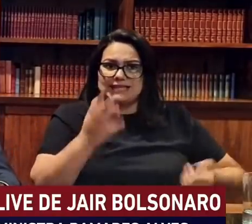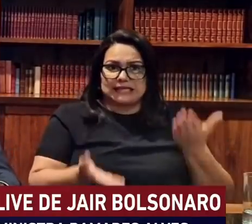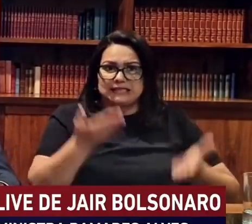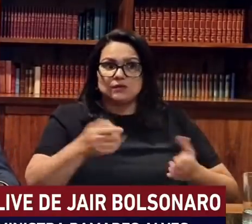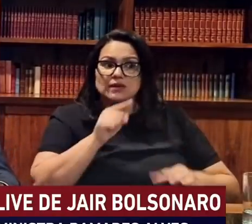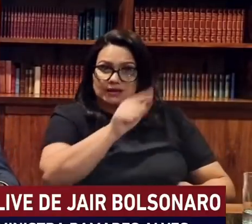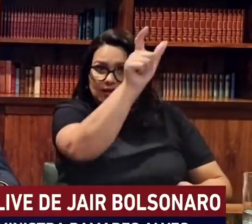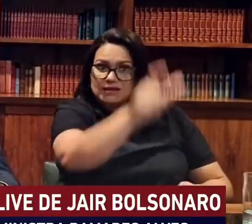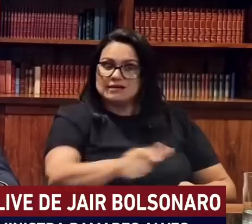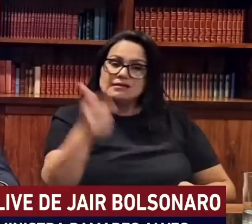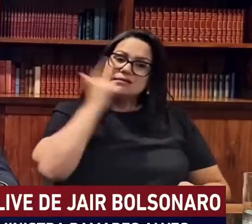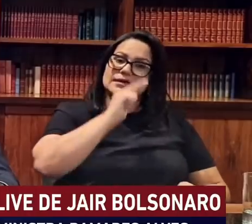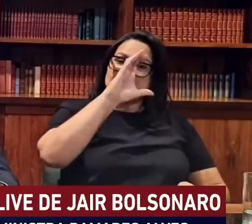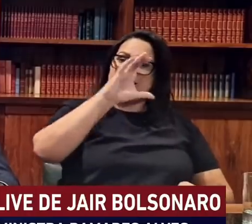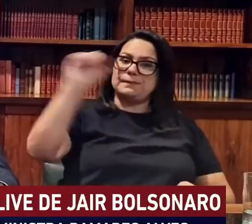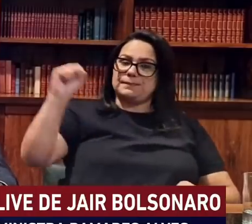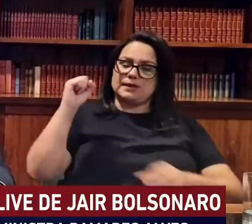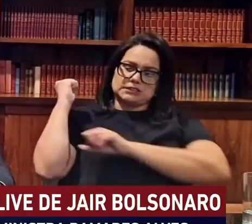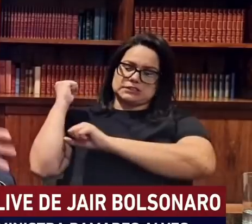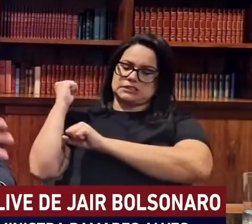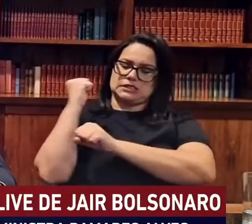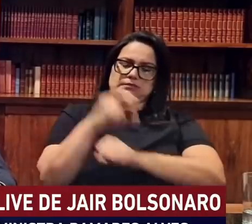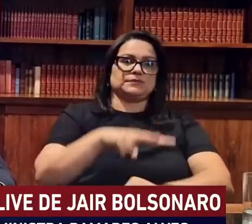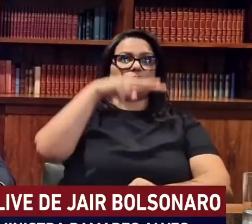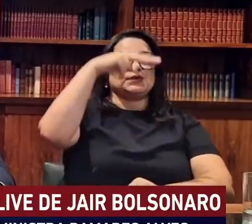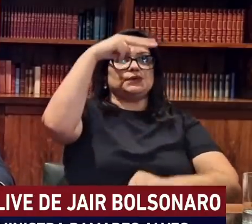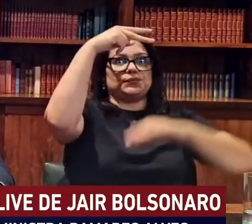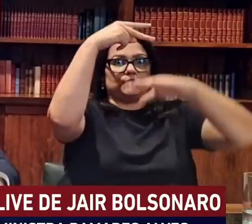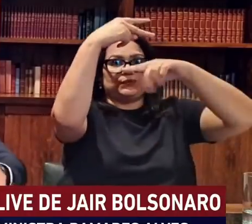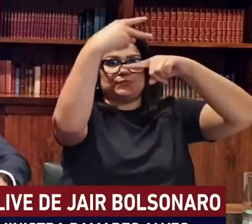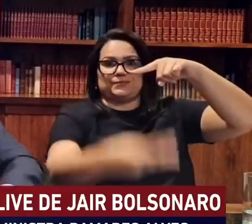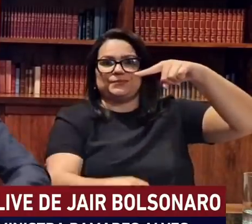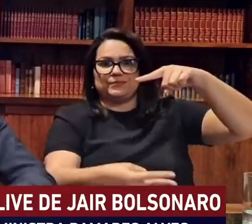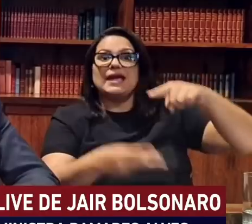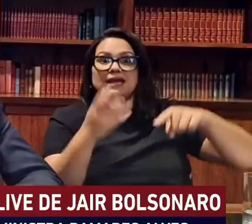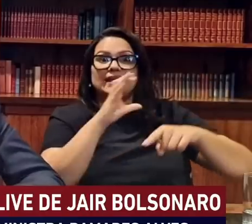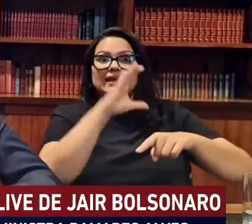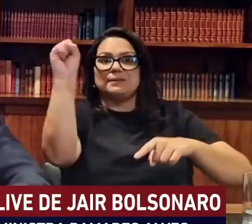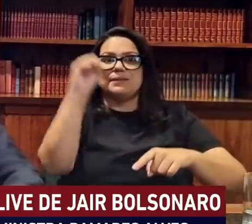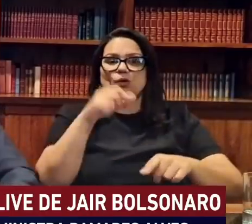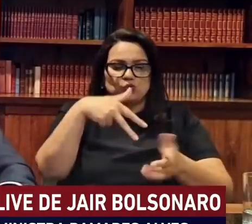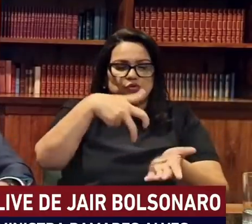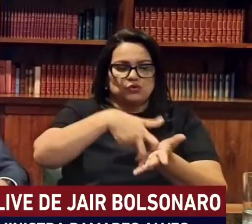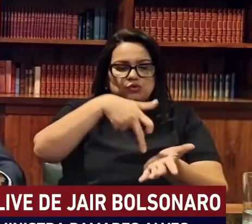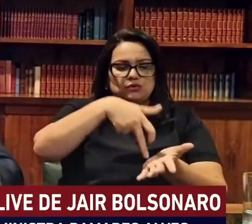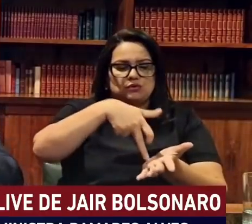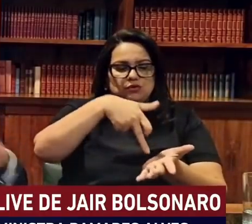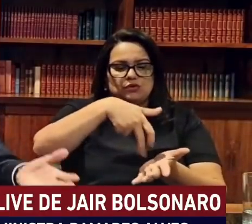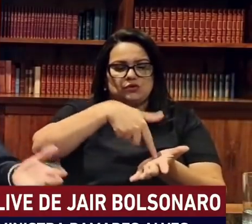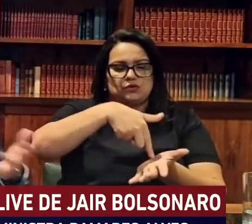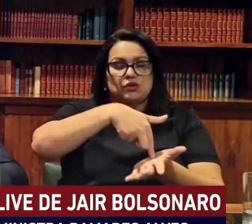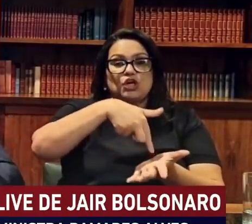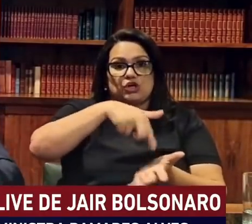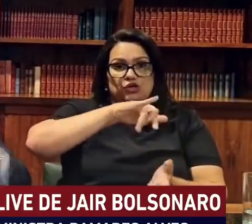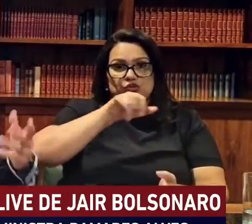foi o campeão de salto triplo, bateu o recorde do João do Pulo em 2007. Então, eu bati um